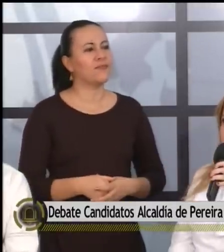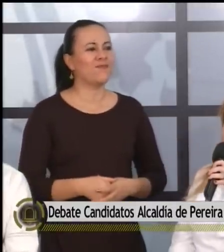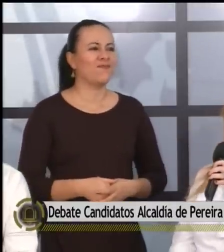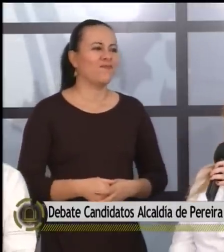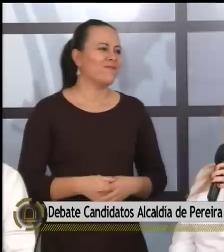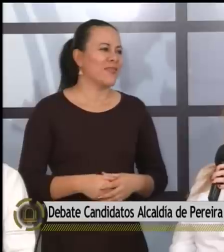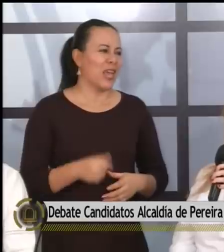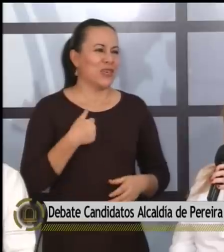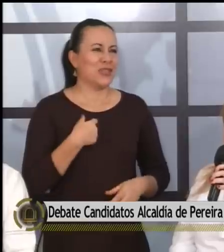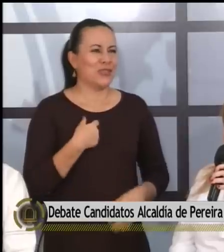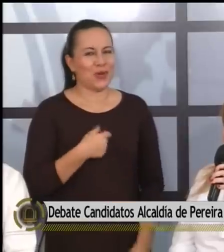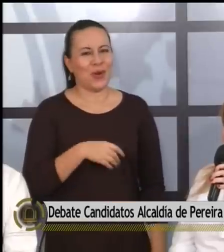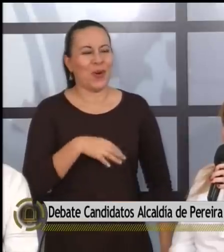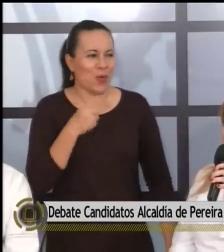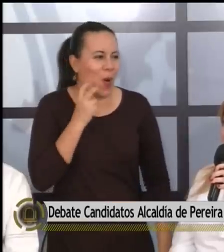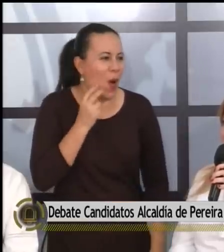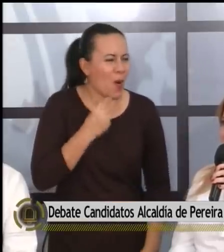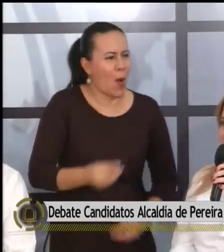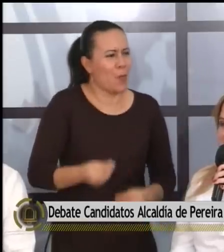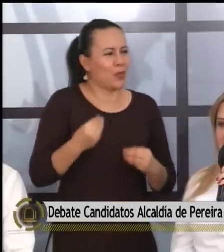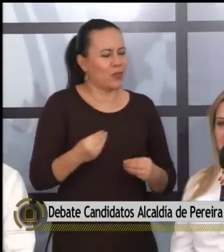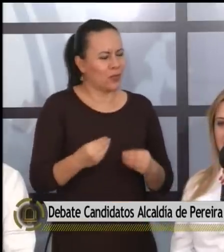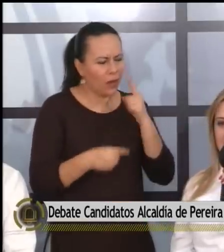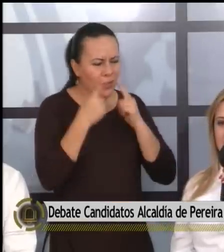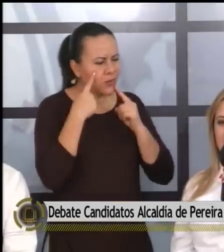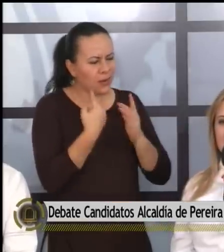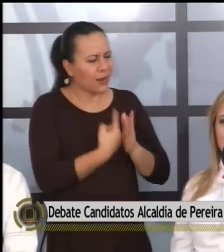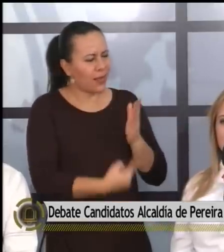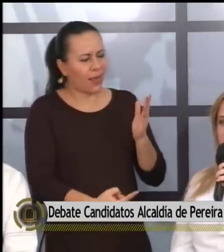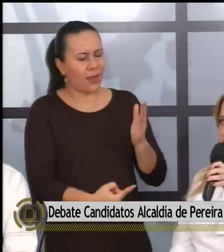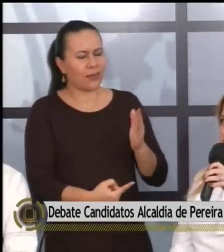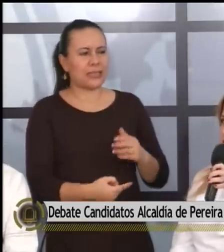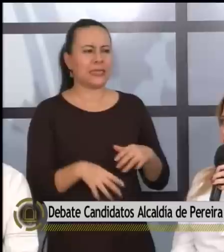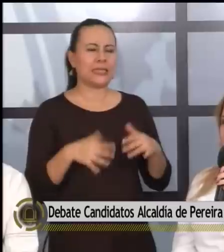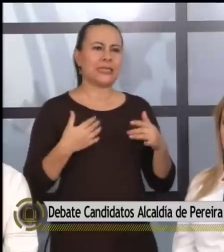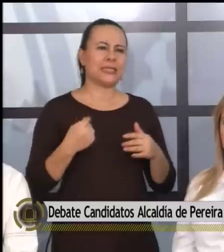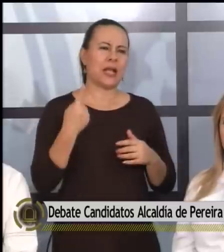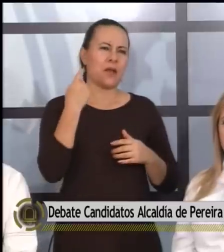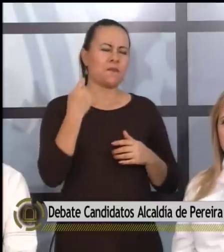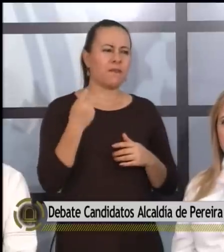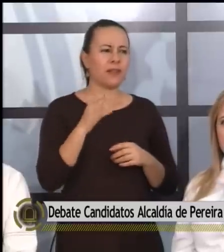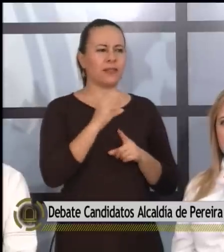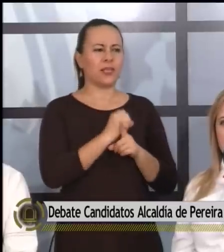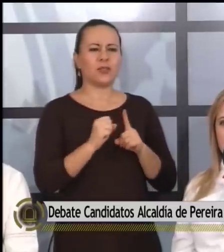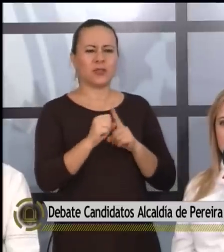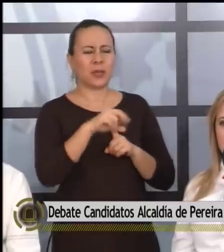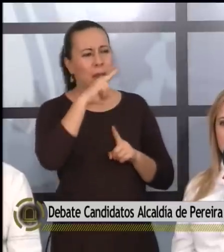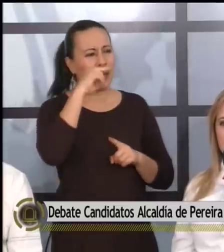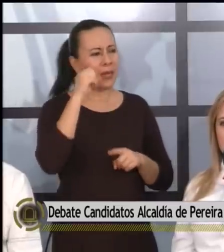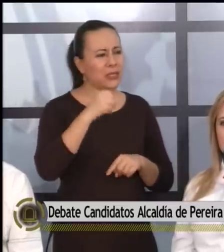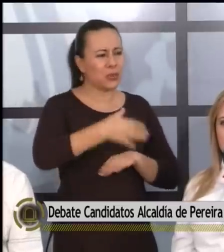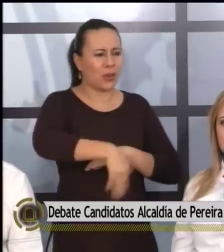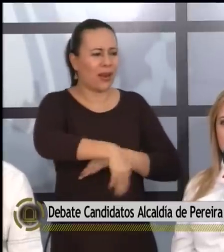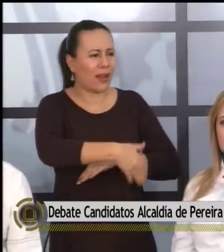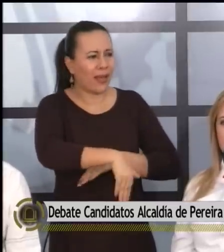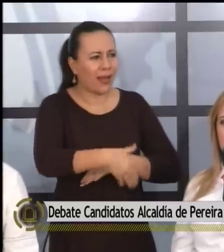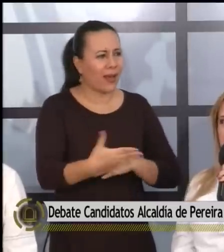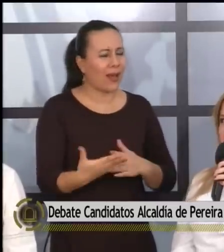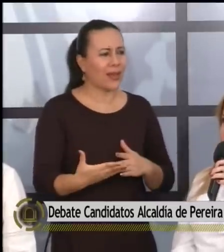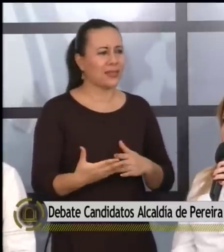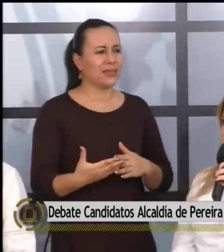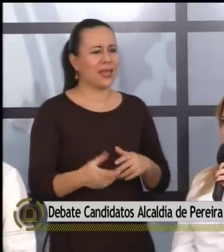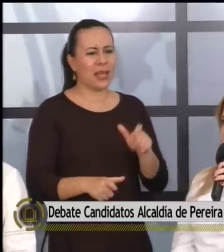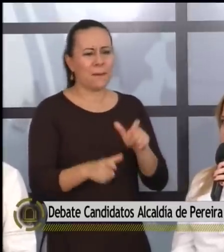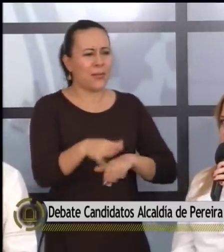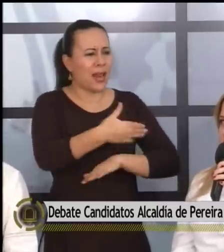De por sí me río demasiado. ¿Qué le hace llorar? Tantas ausencias sociales, ver los niños en las calles, el habitante